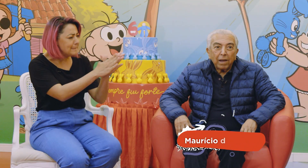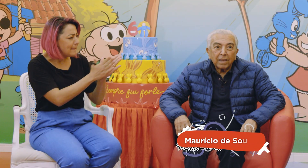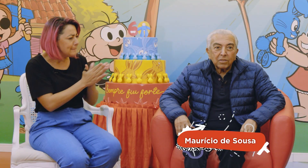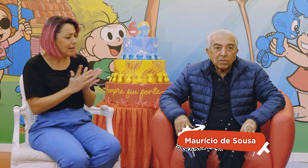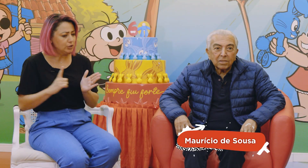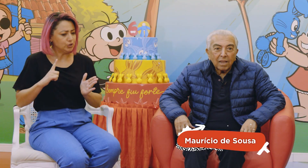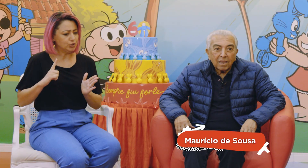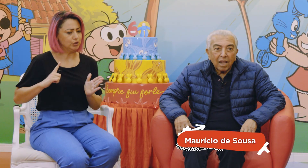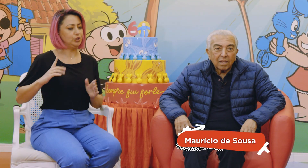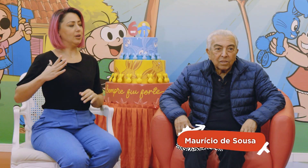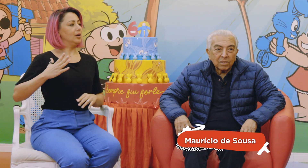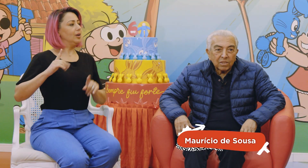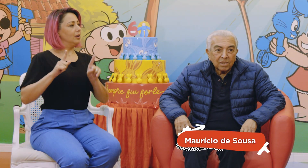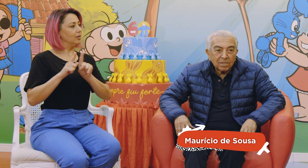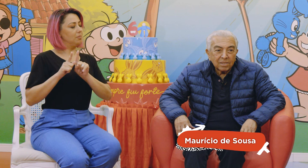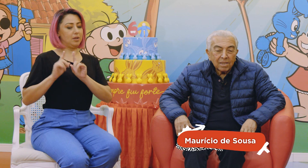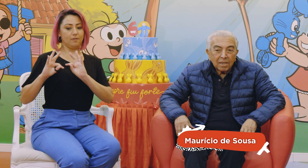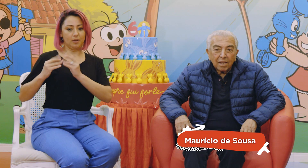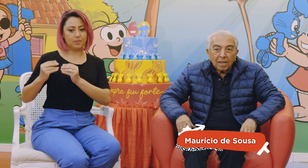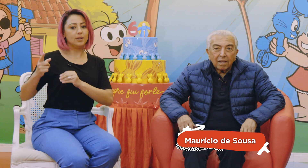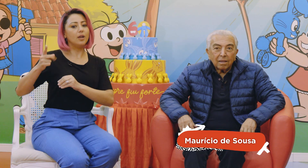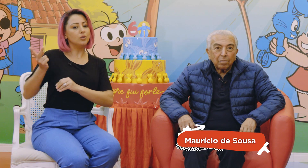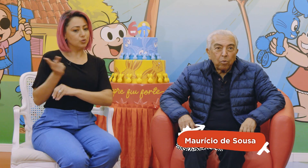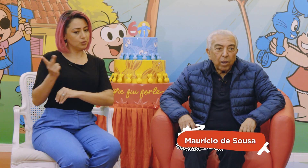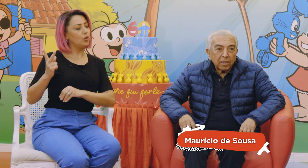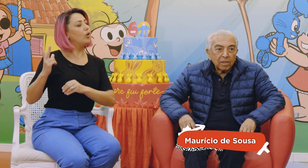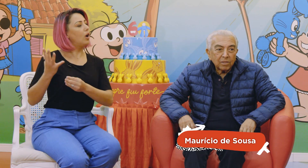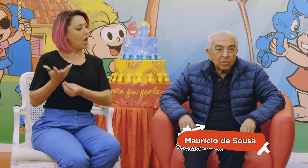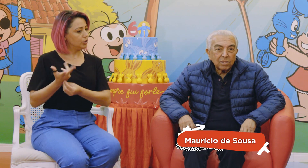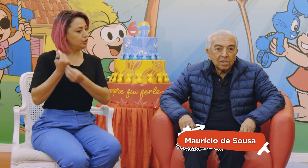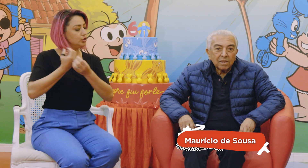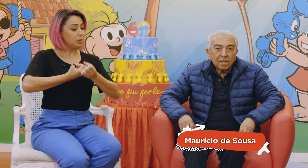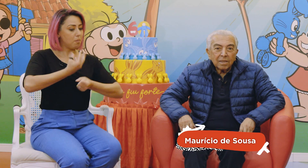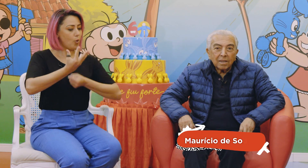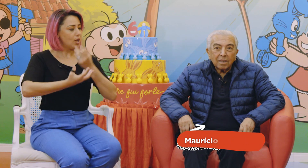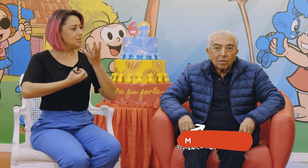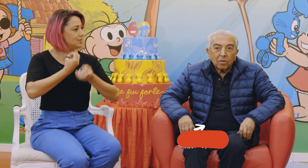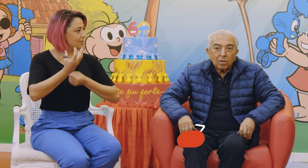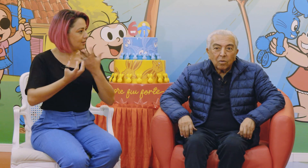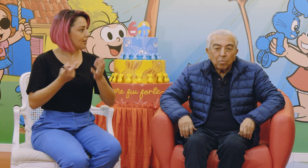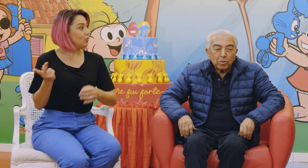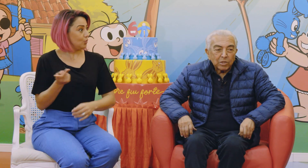com pais artistas, poetas,